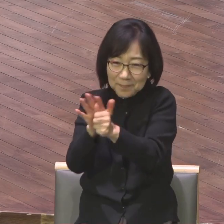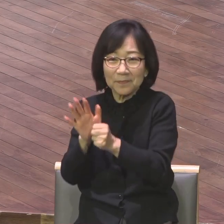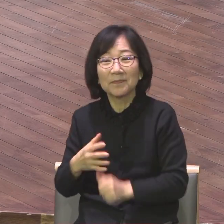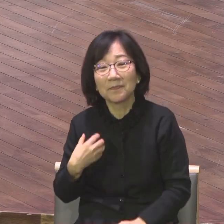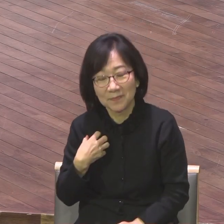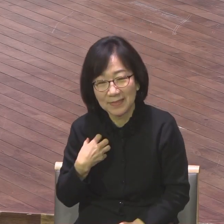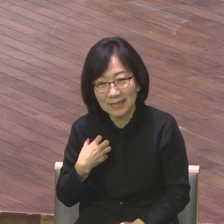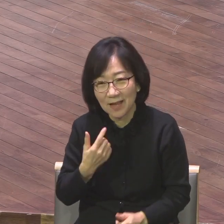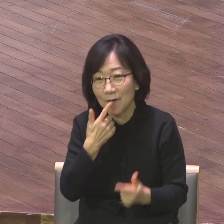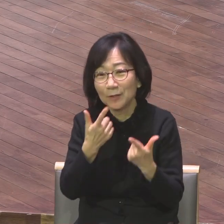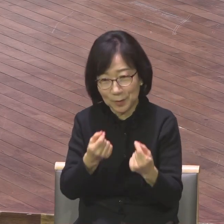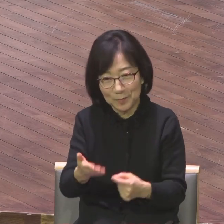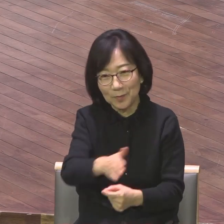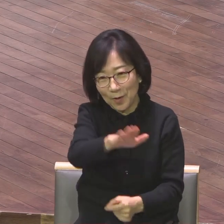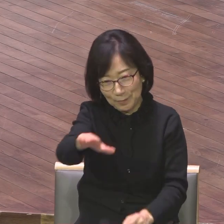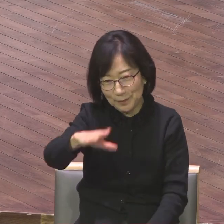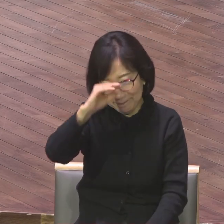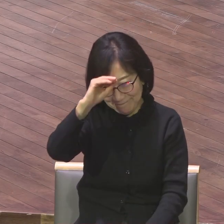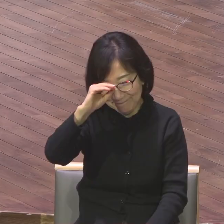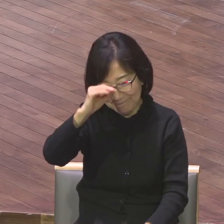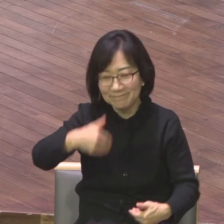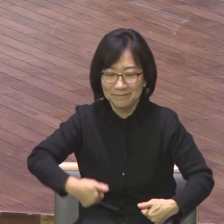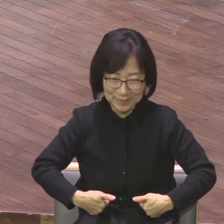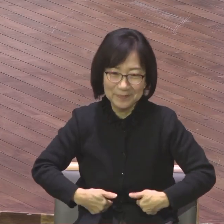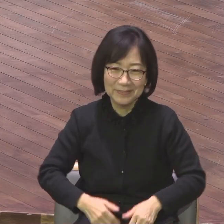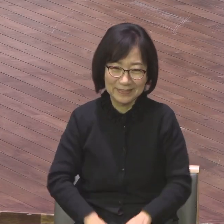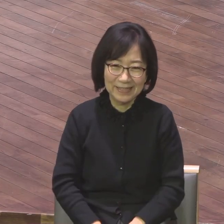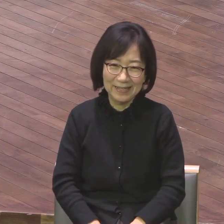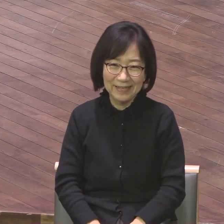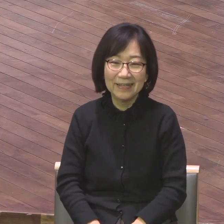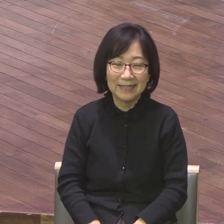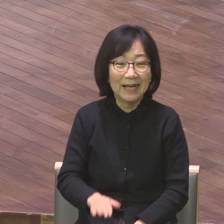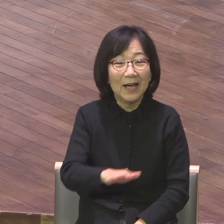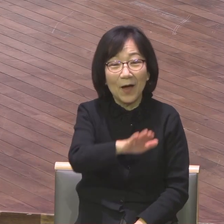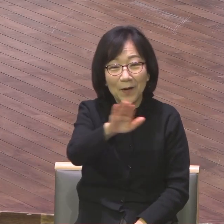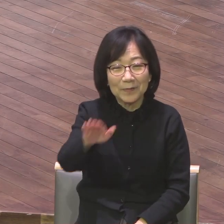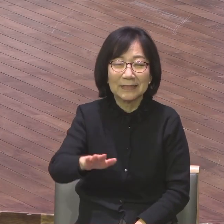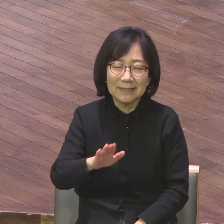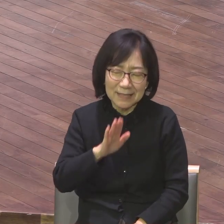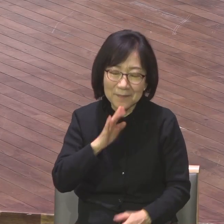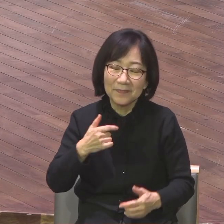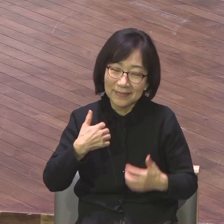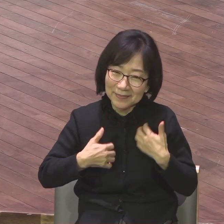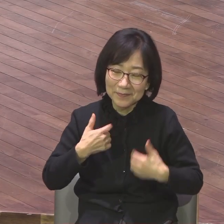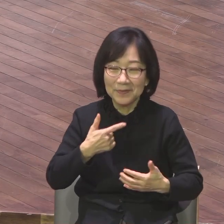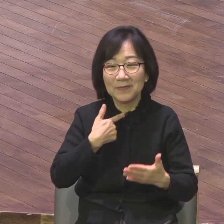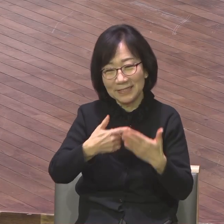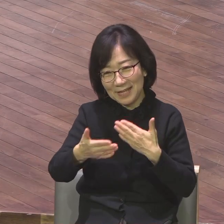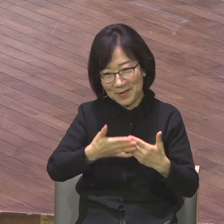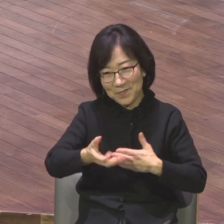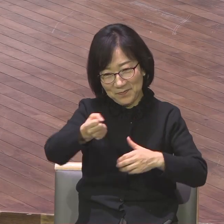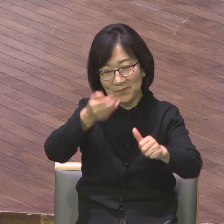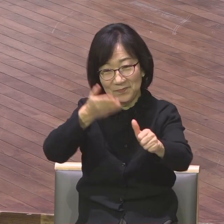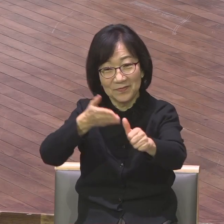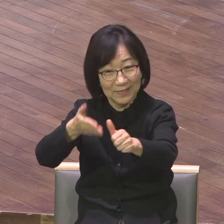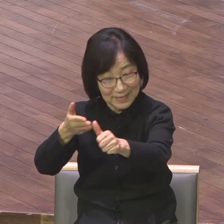그것에 참 기쁨을 체험할 수 있기를 바랍니다. 사람들은요 어느